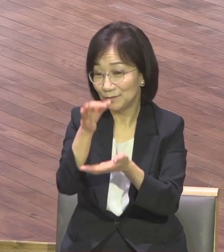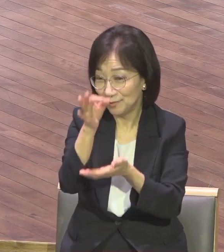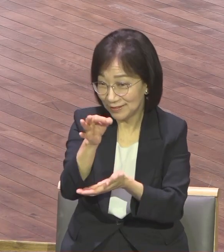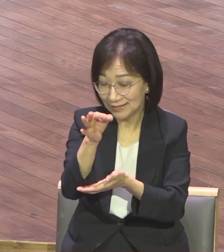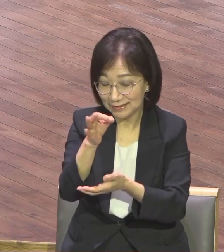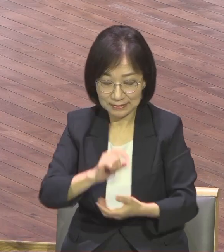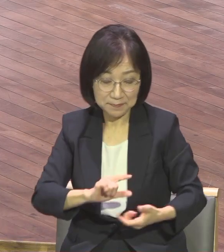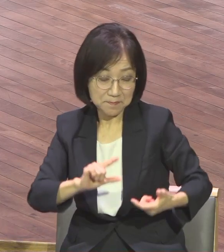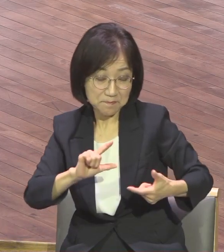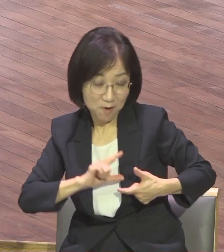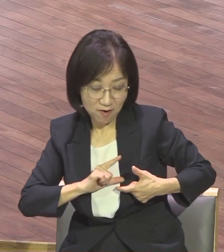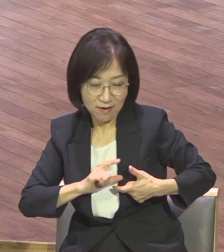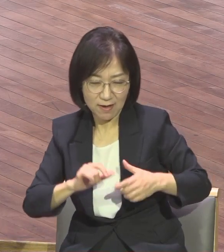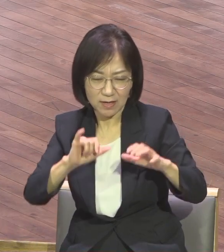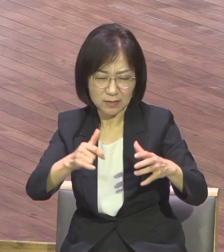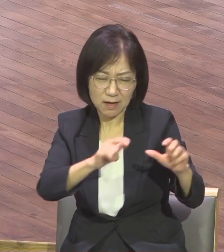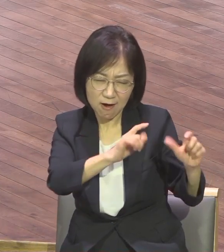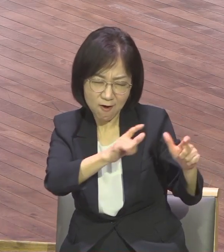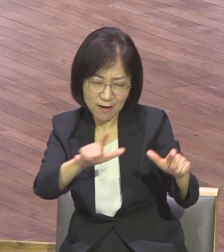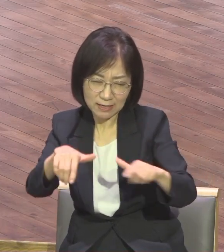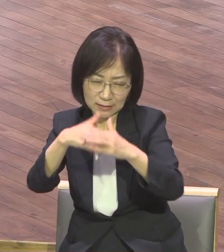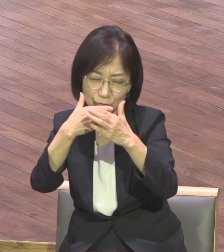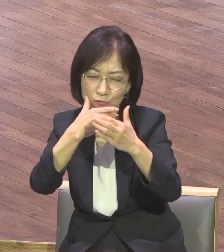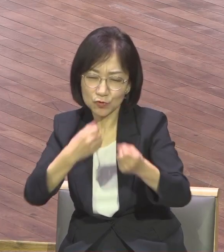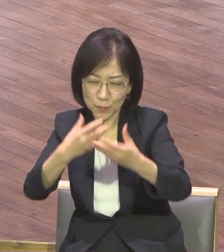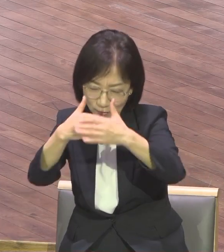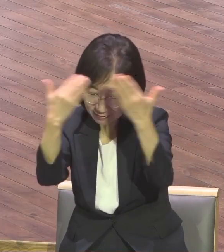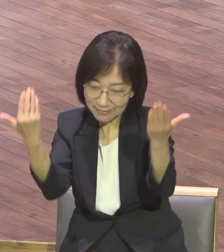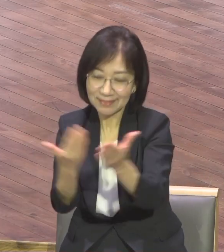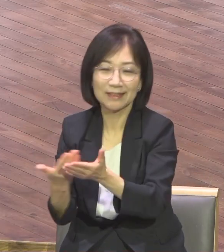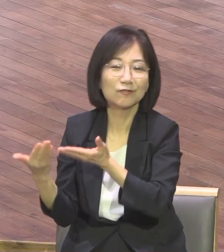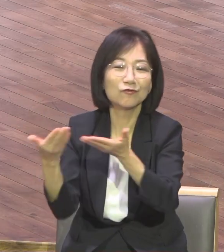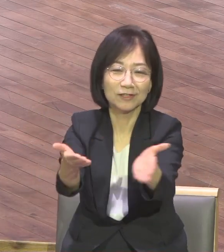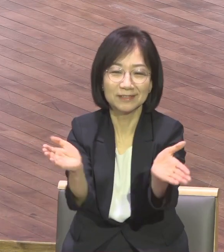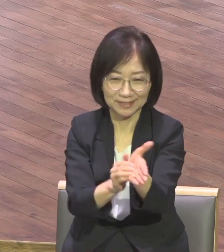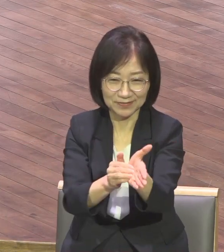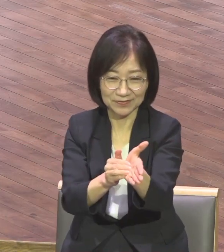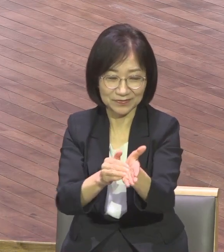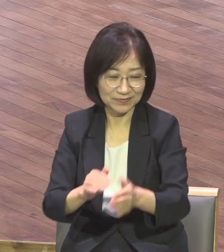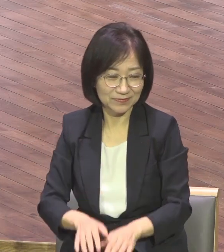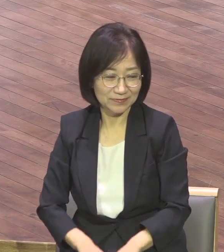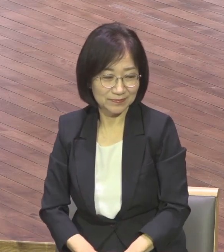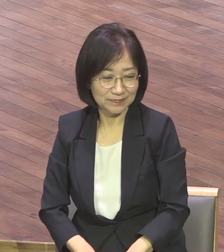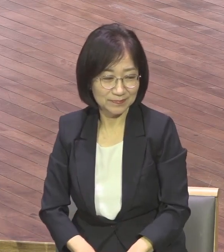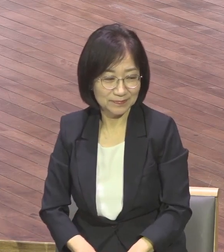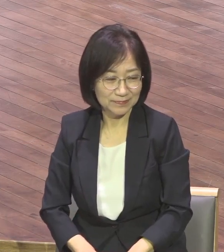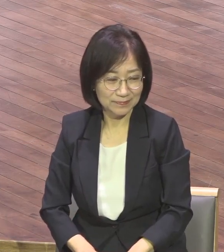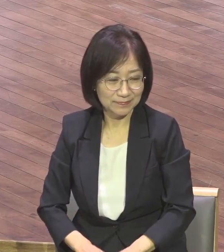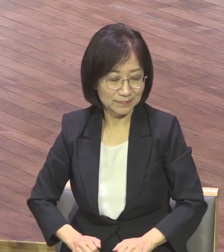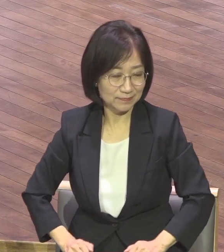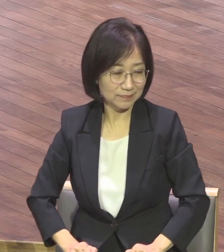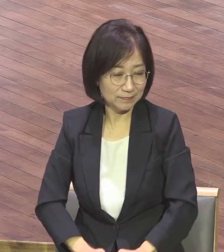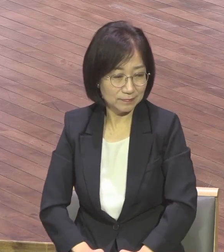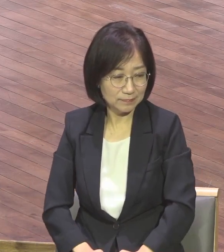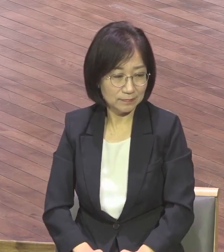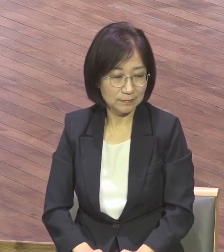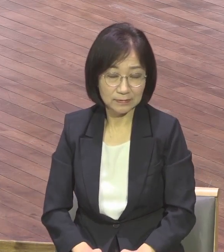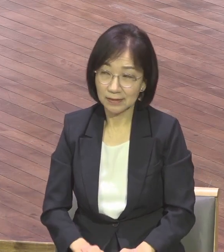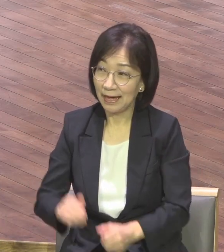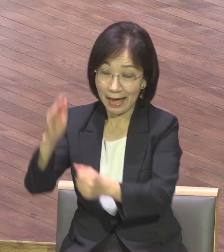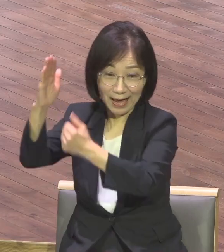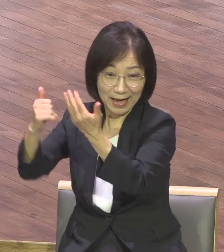세상 원하는 거 다 하나님 그러잖아요. 너가 미워하는 사람 죽여달라고 구하지도